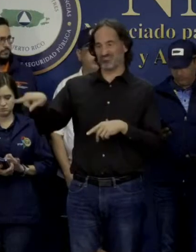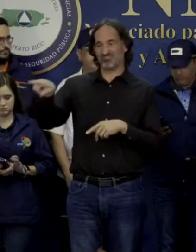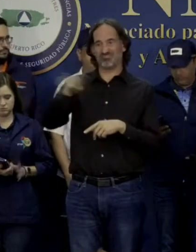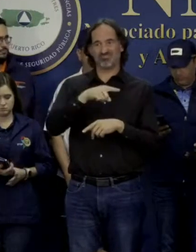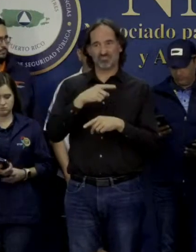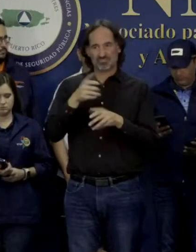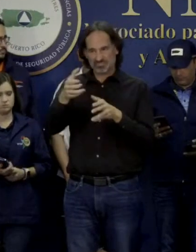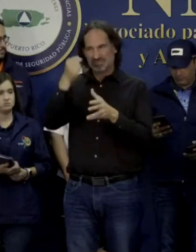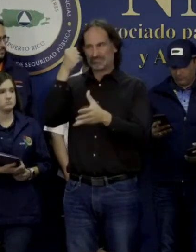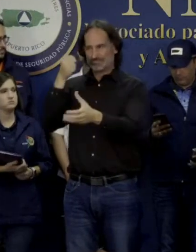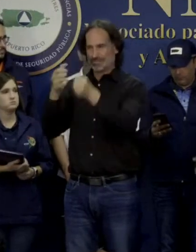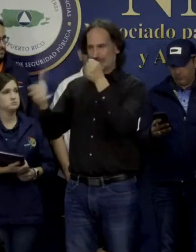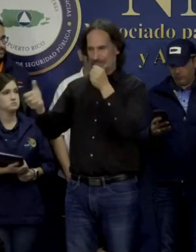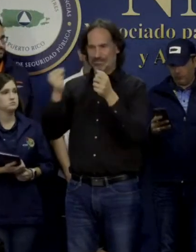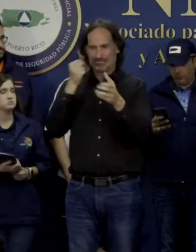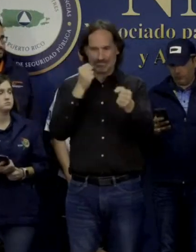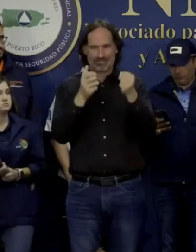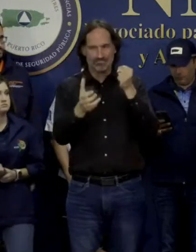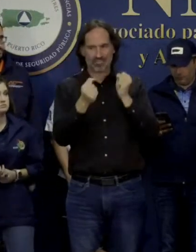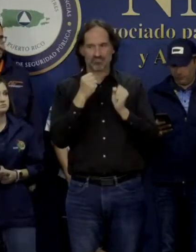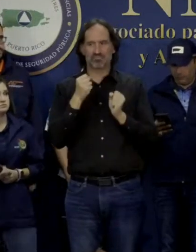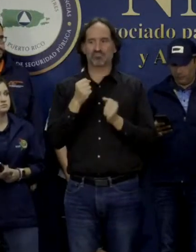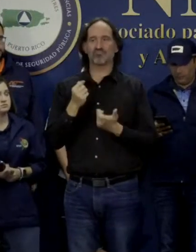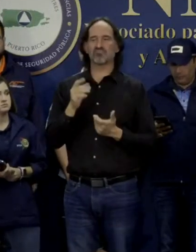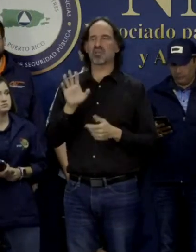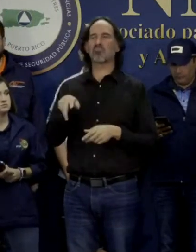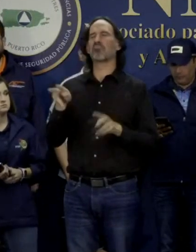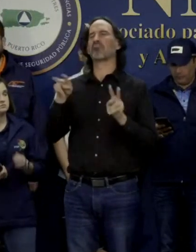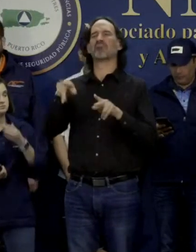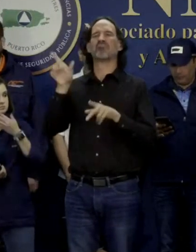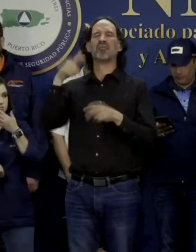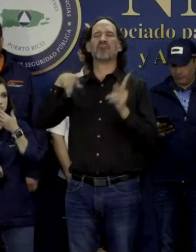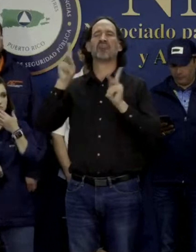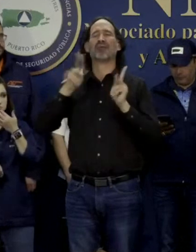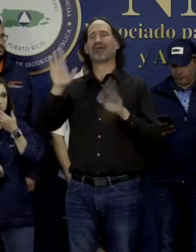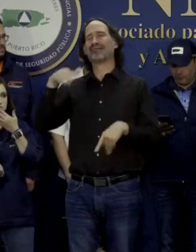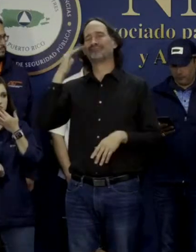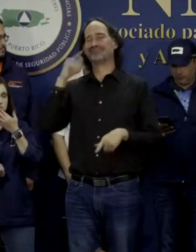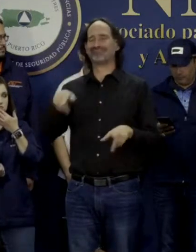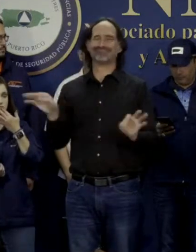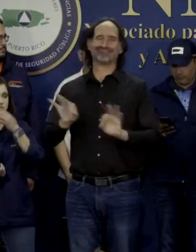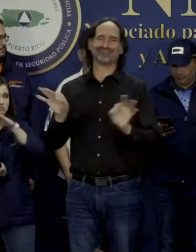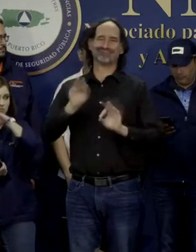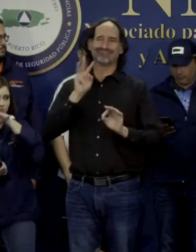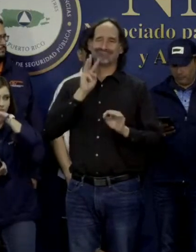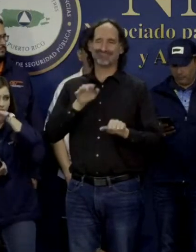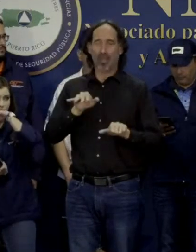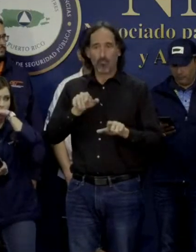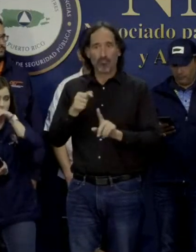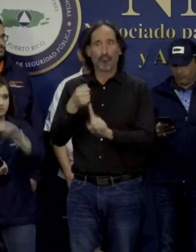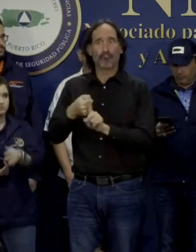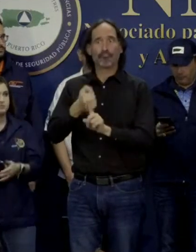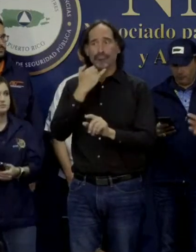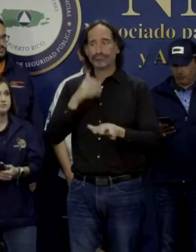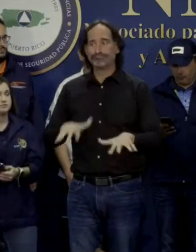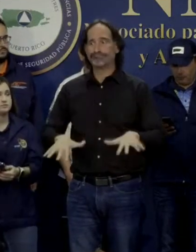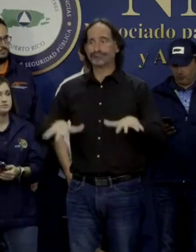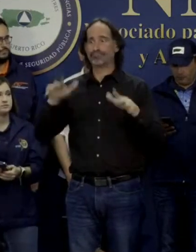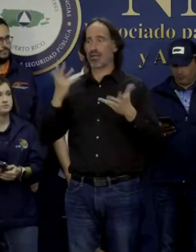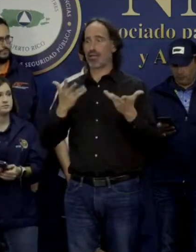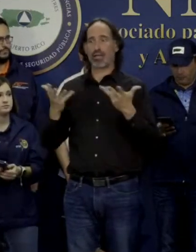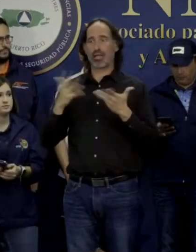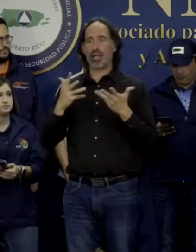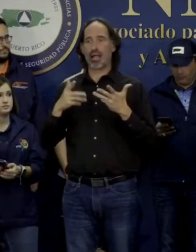la situación del agua, tuvimos que hacer una gestión especial, dejar en un momento dado quizás descubiertos unas áreas y